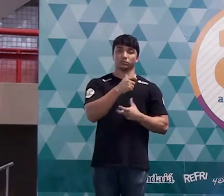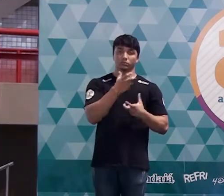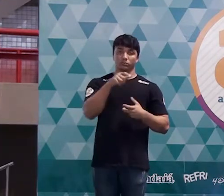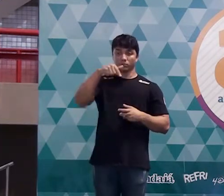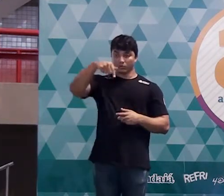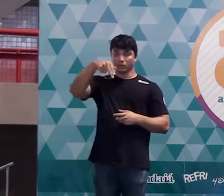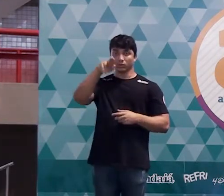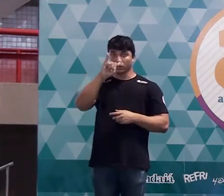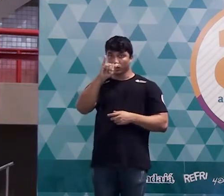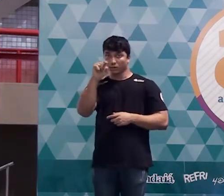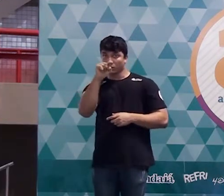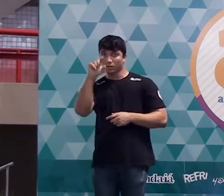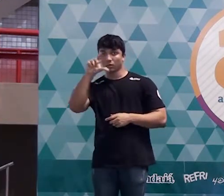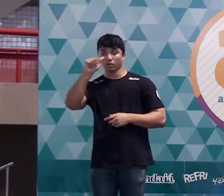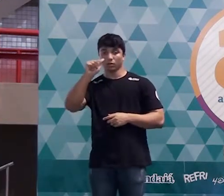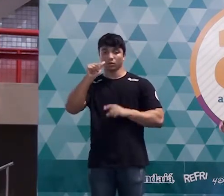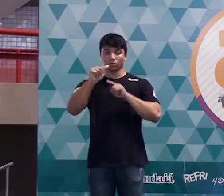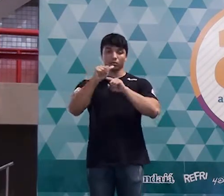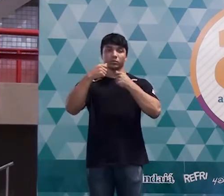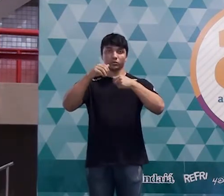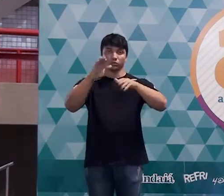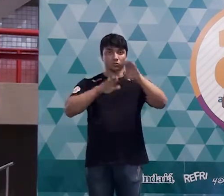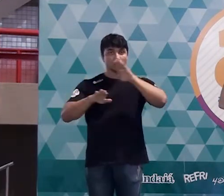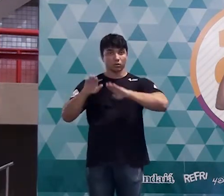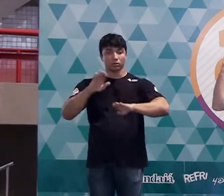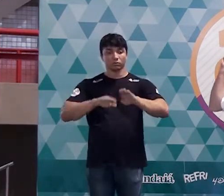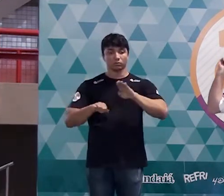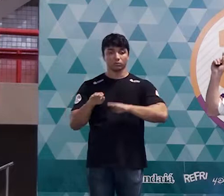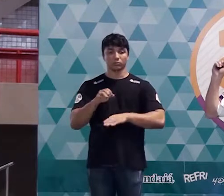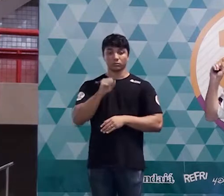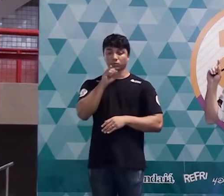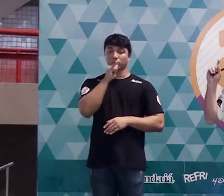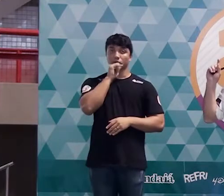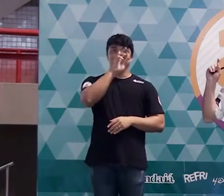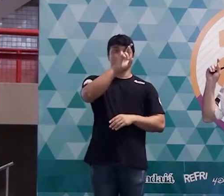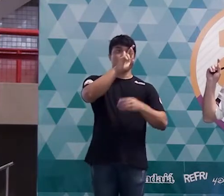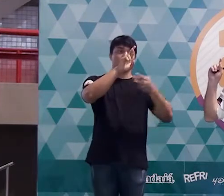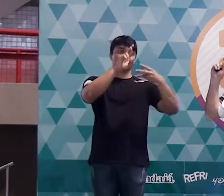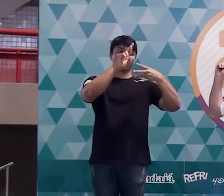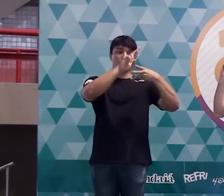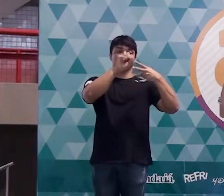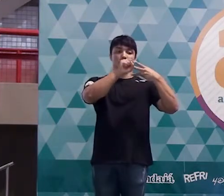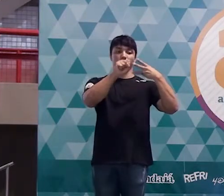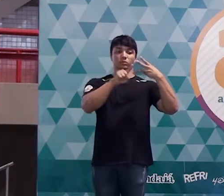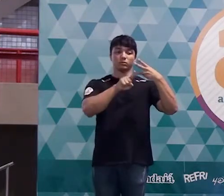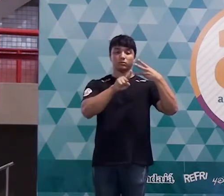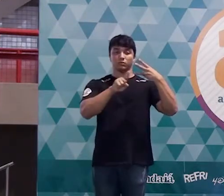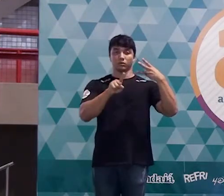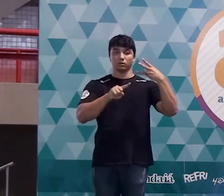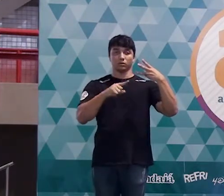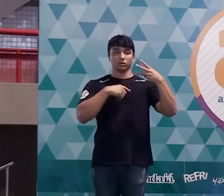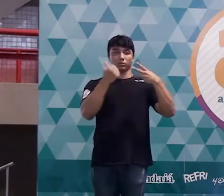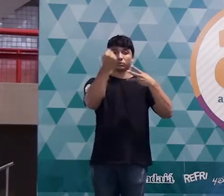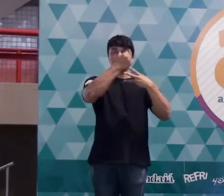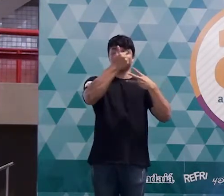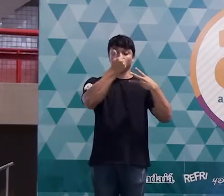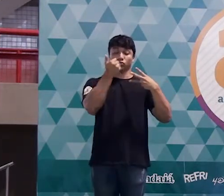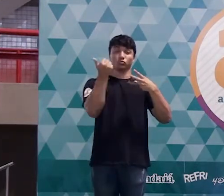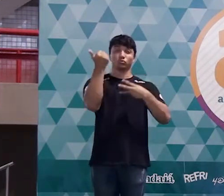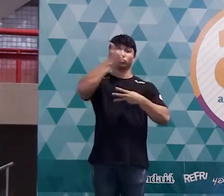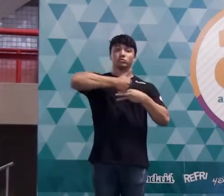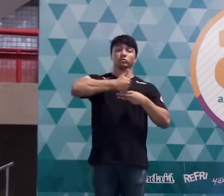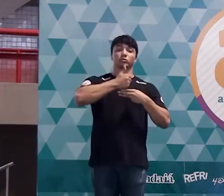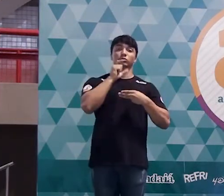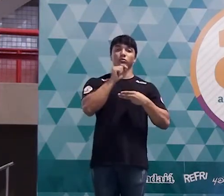Quila. Então, cuidado. Repetindo, quando eu terminei R, S, Z, para colocar O, A, OS, AS, a